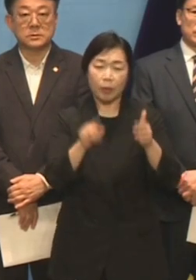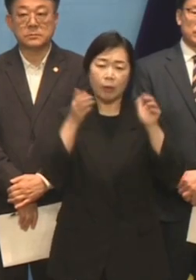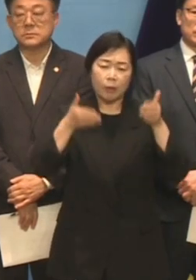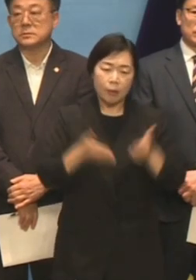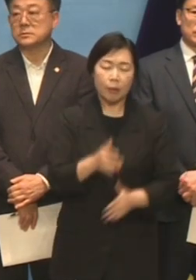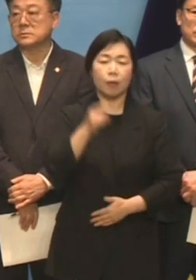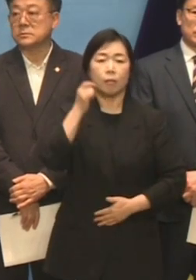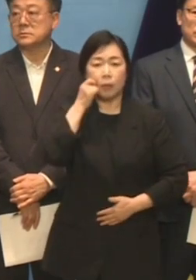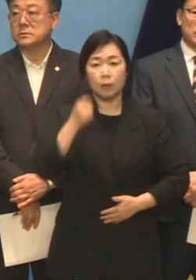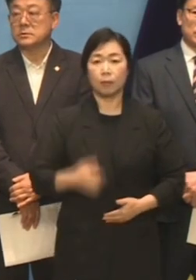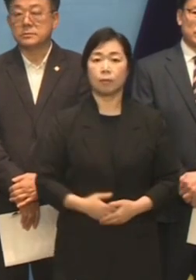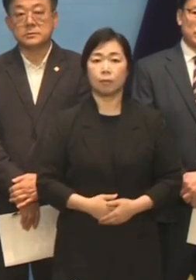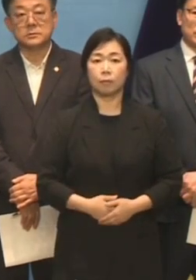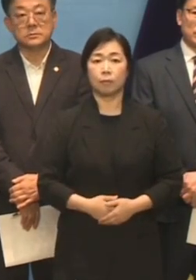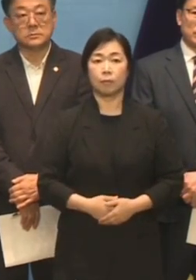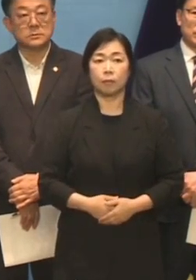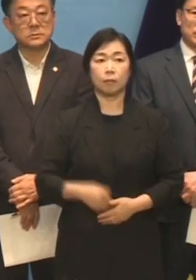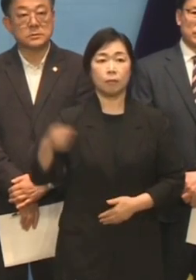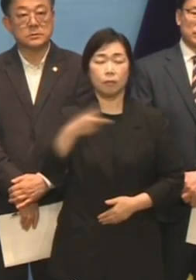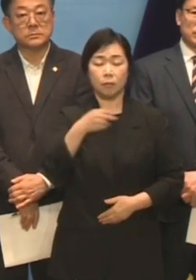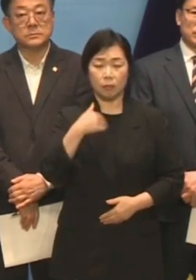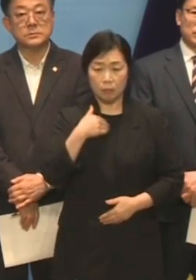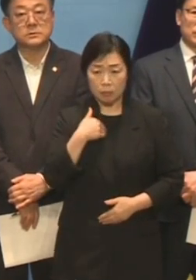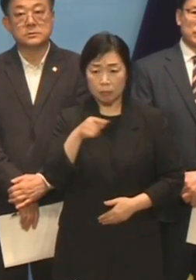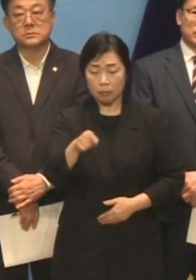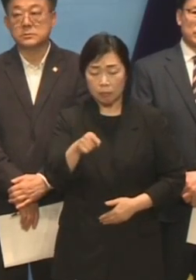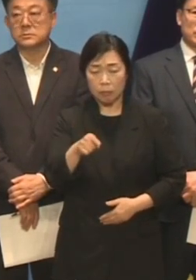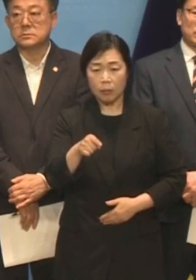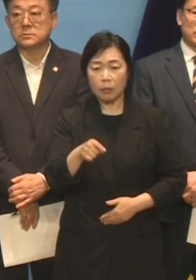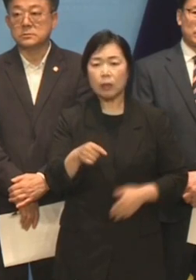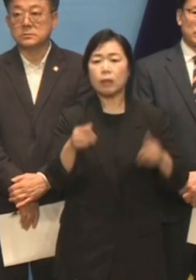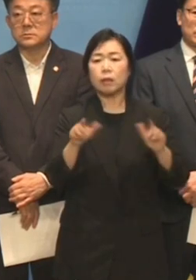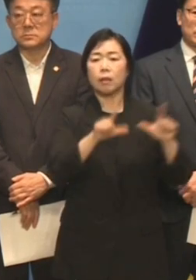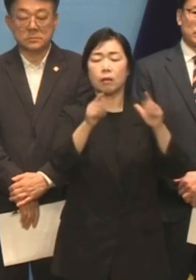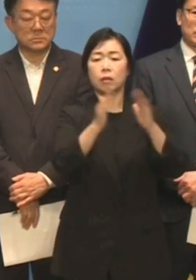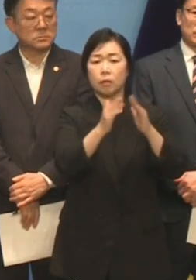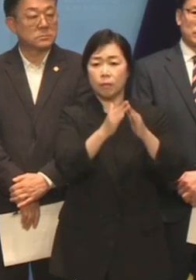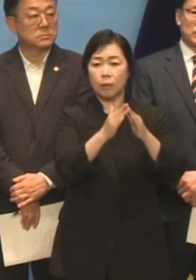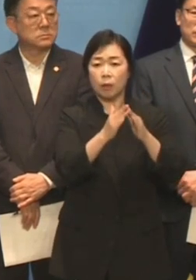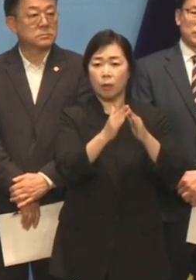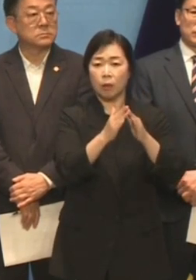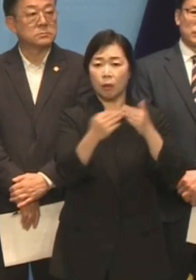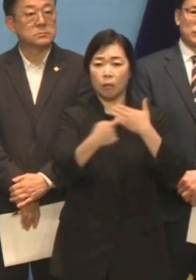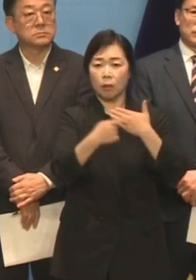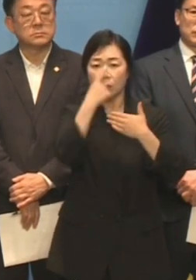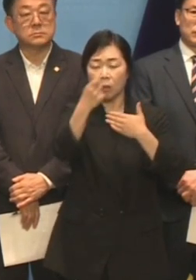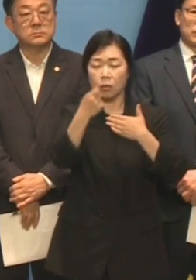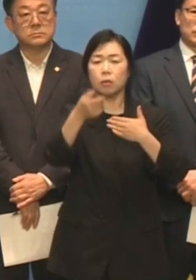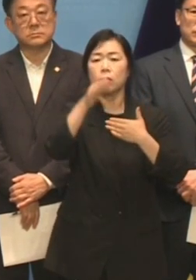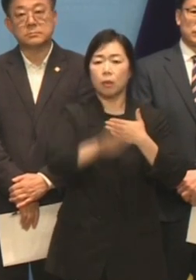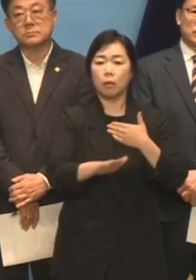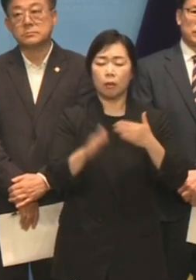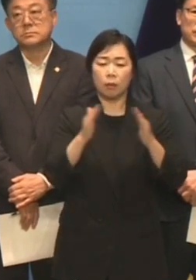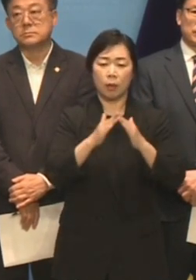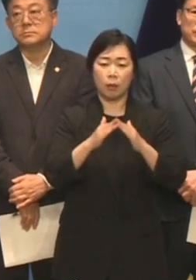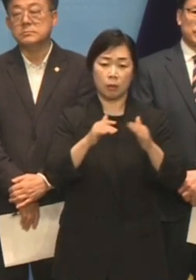그 집이 아무리 궁궐 같아도 내 가족이 거기서 죽어나가고 자살하고 그럼 거기 살 수 있습니까?